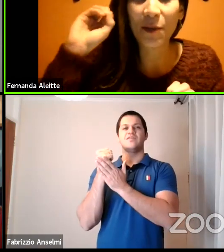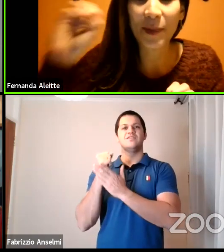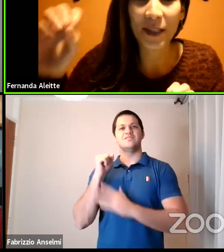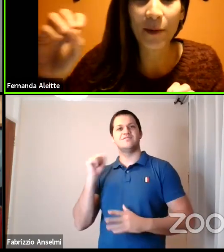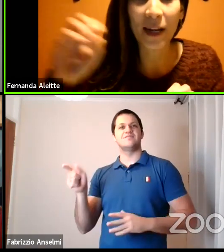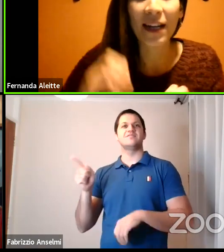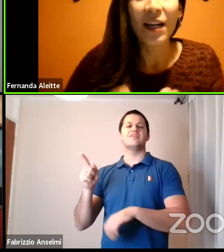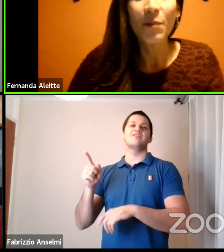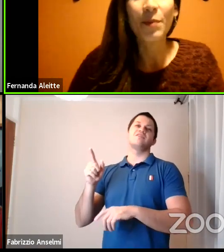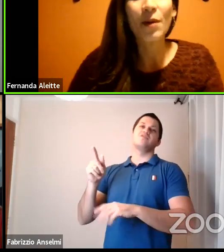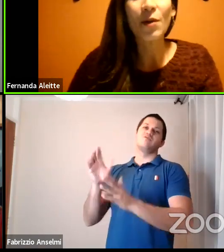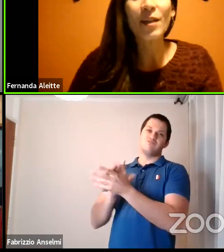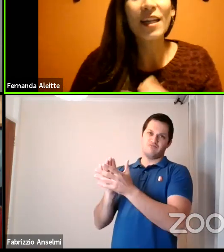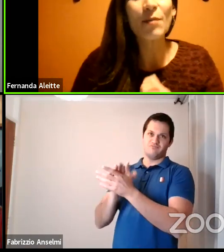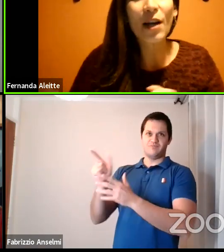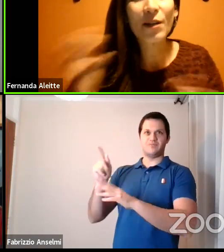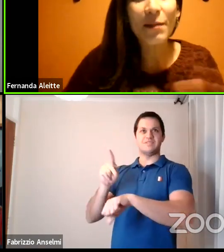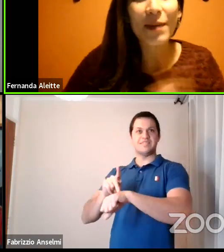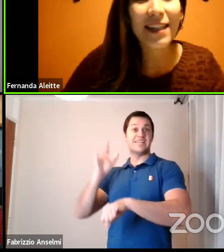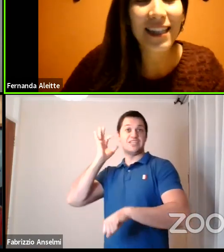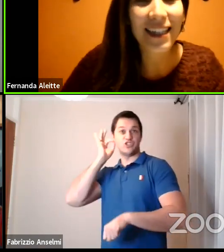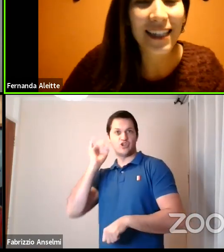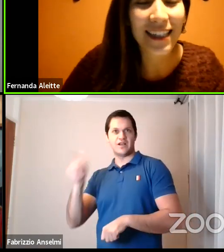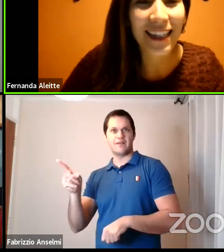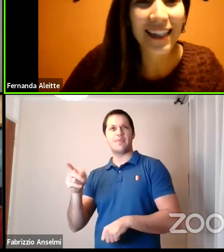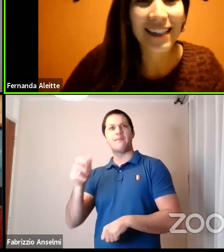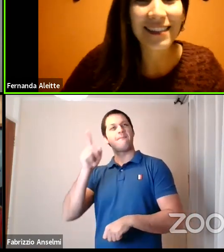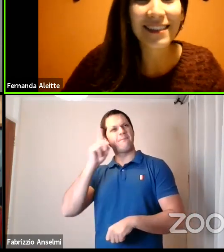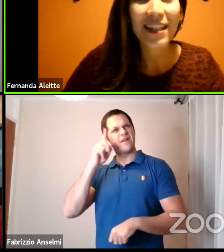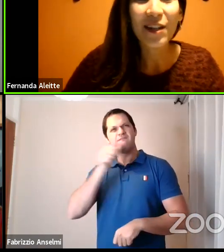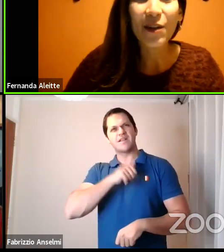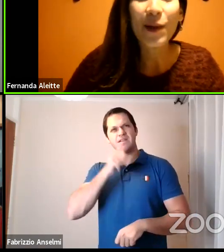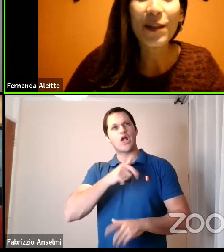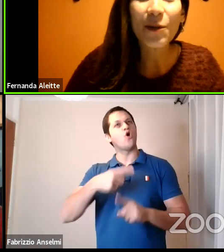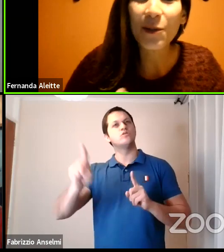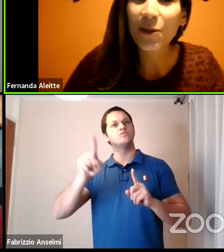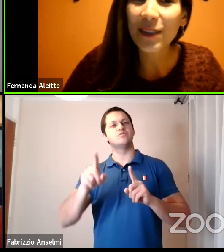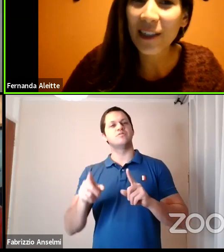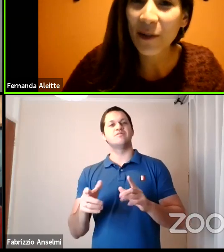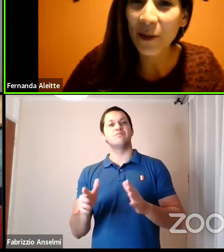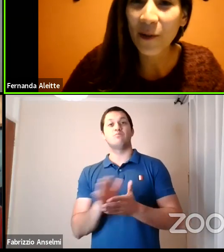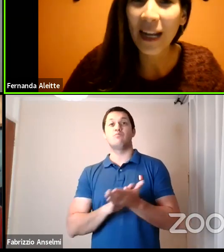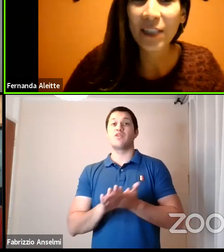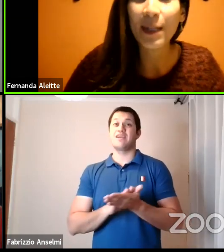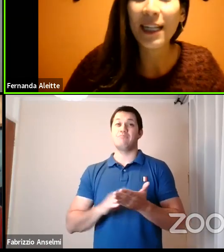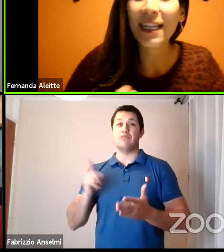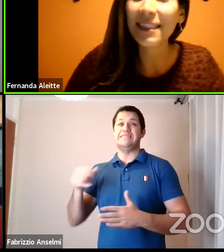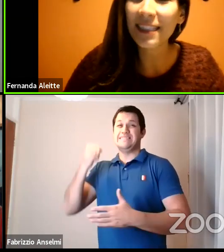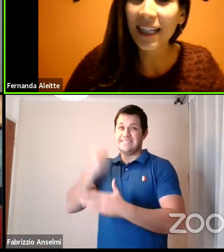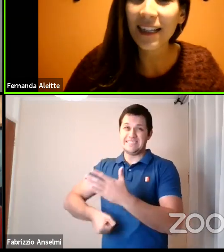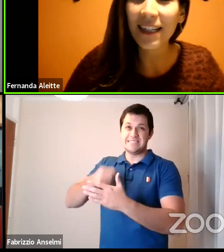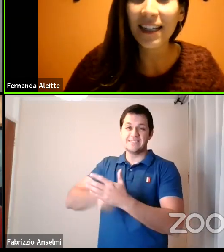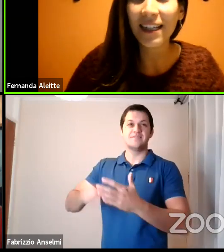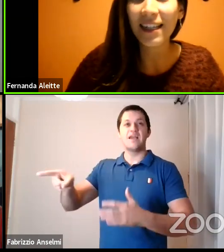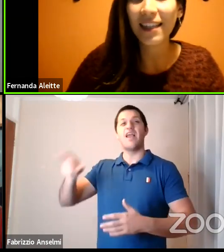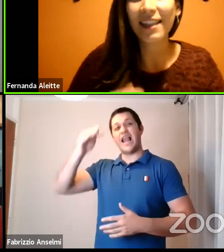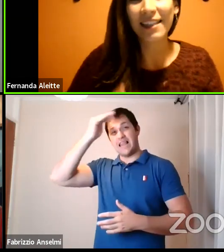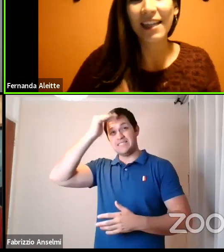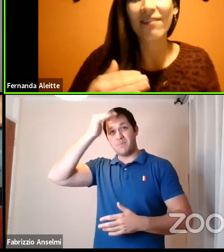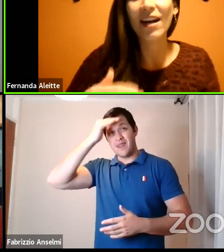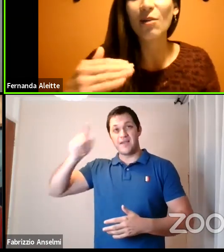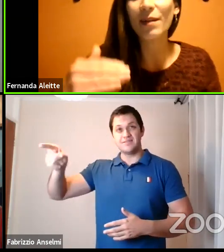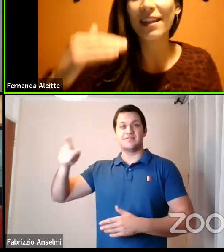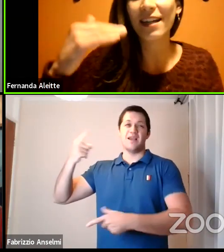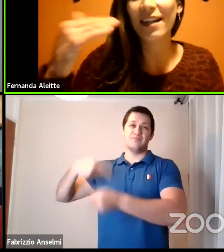destacado por esto en particular. Pero no tenemos la otra parte, que es... ¿Cuánto costó ese logro? La experiencia